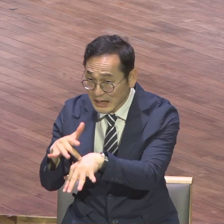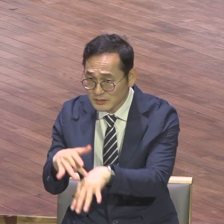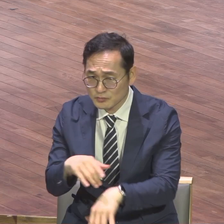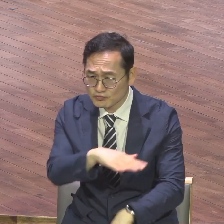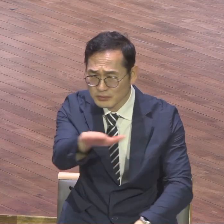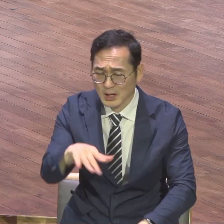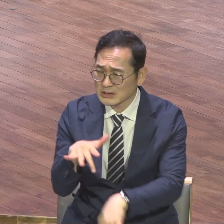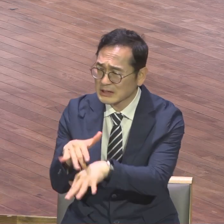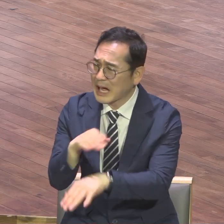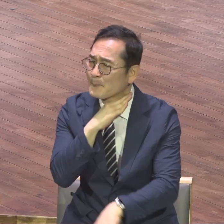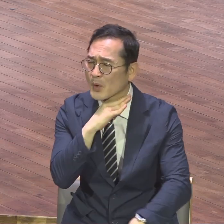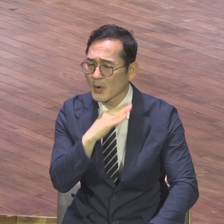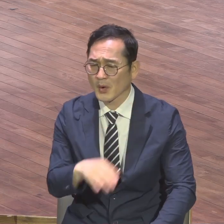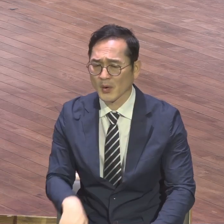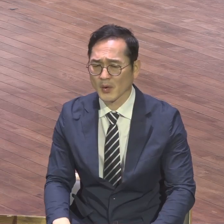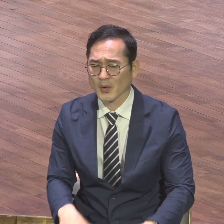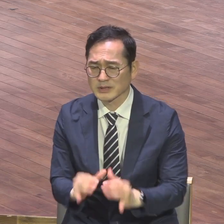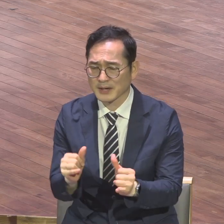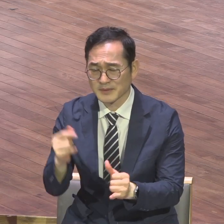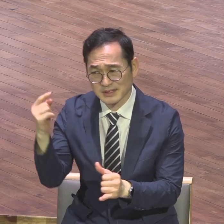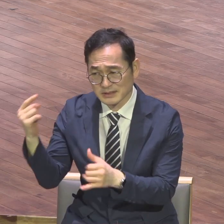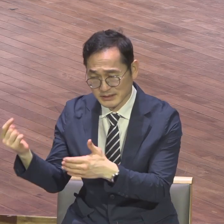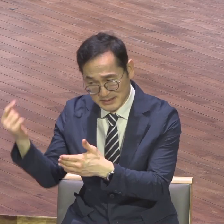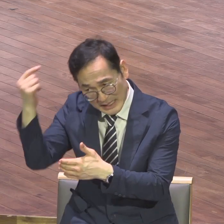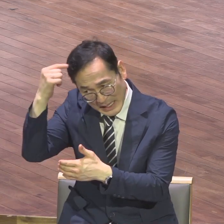합니까? 사람들 생각 속에 집어넣어 버리는 거예요.